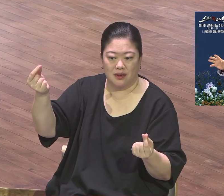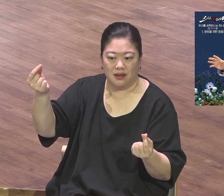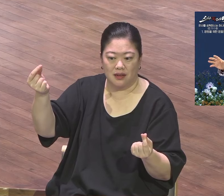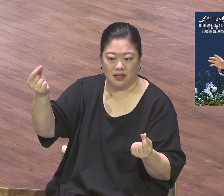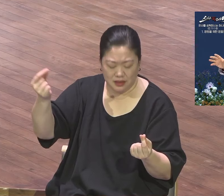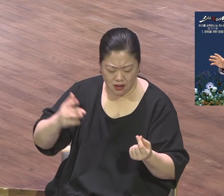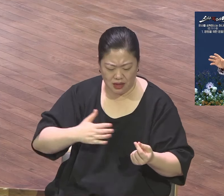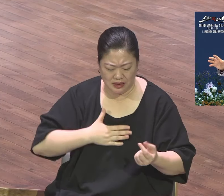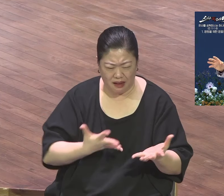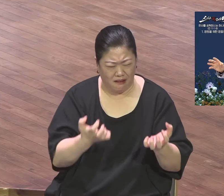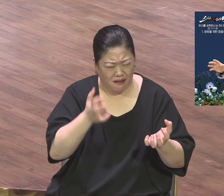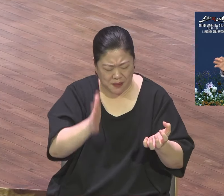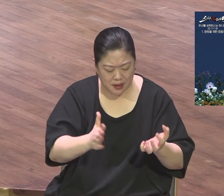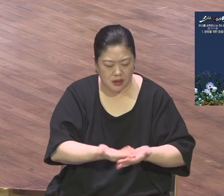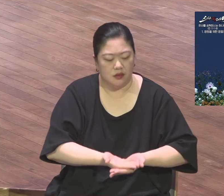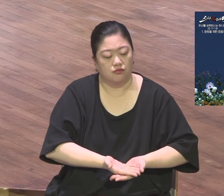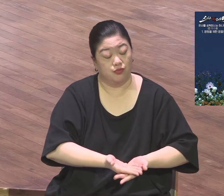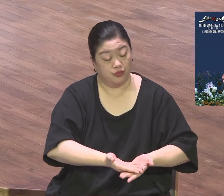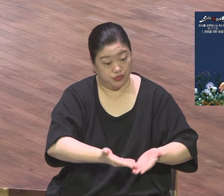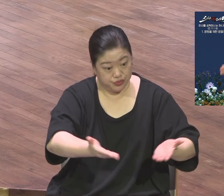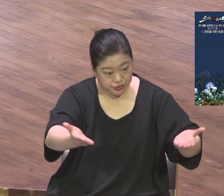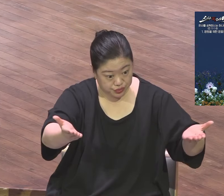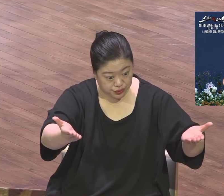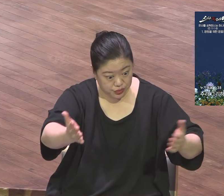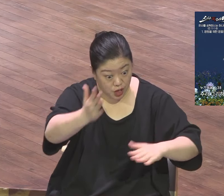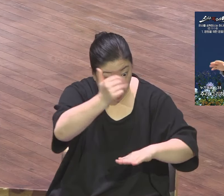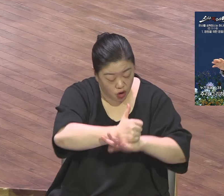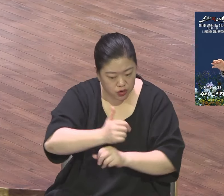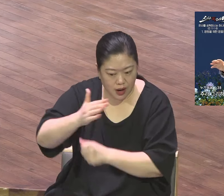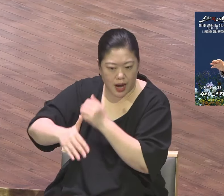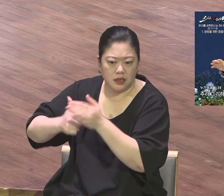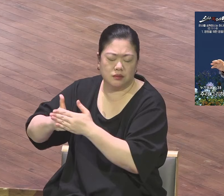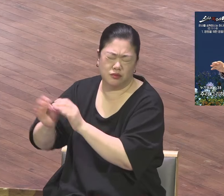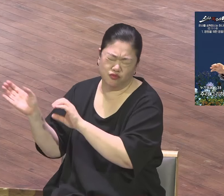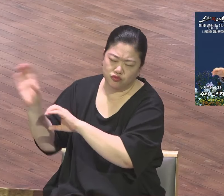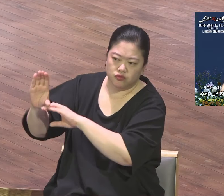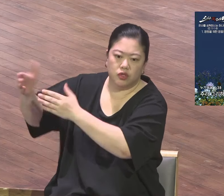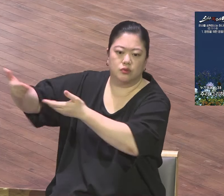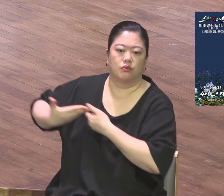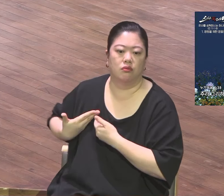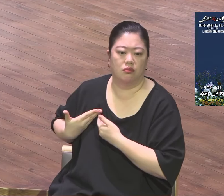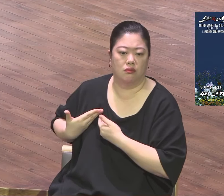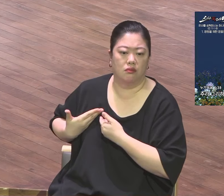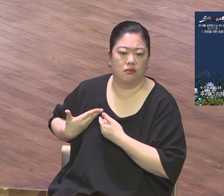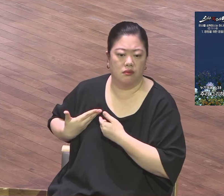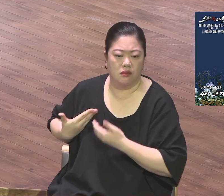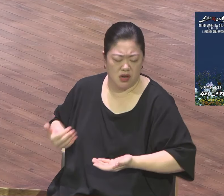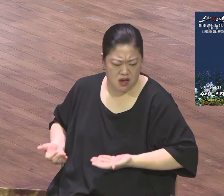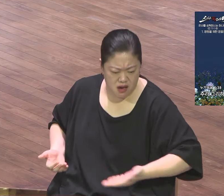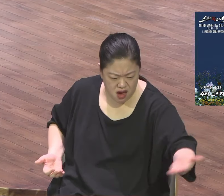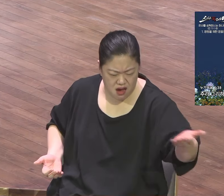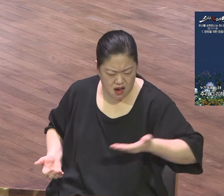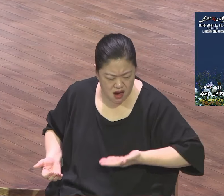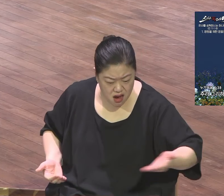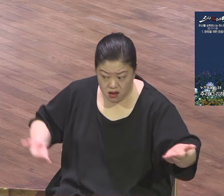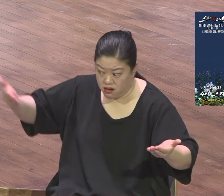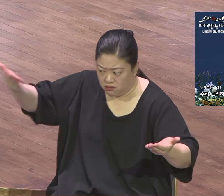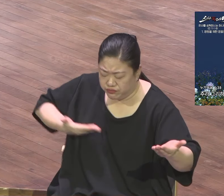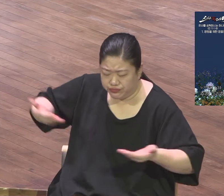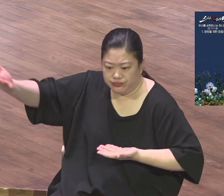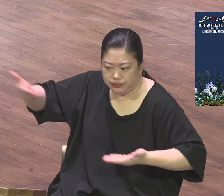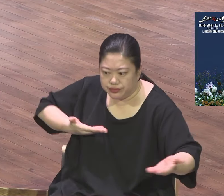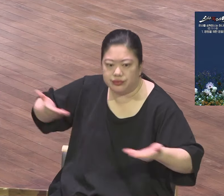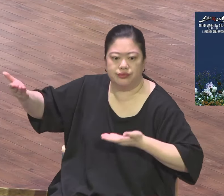주라. 그래하면 내가 내게 누르고 흔들어 주겠다. 이 하나님 말씀이. 자,